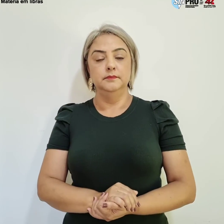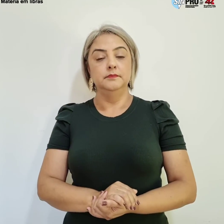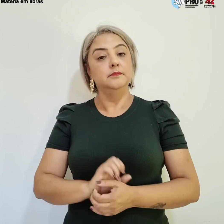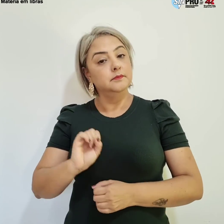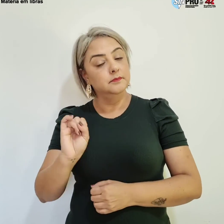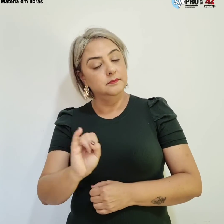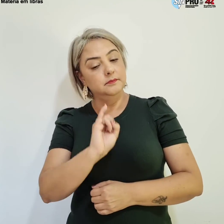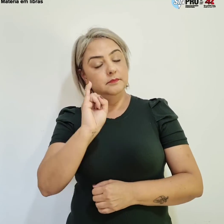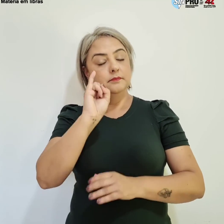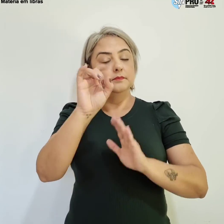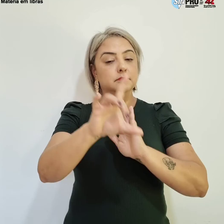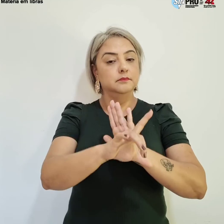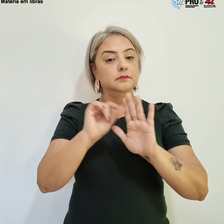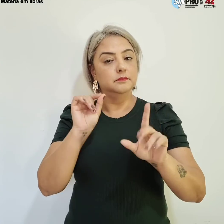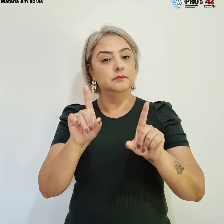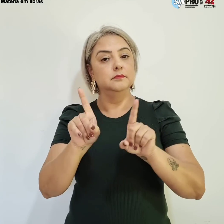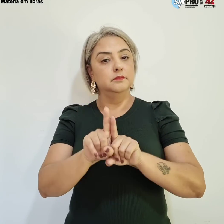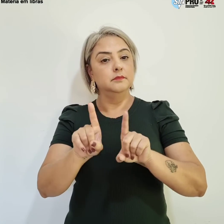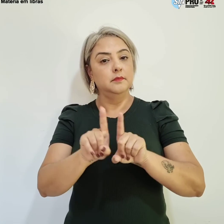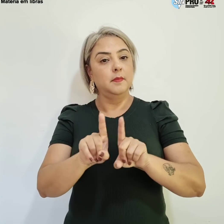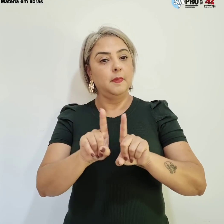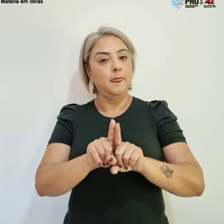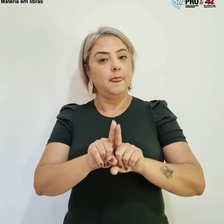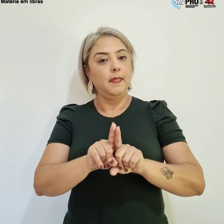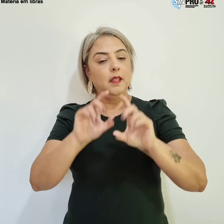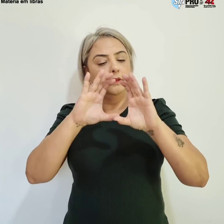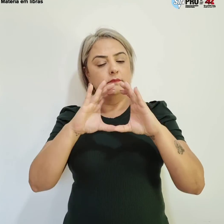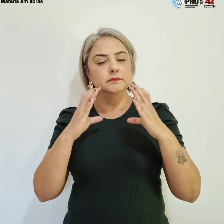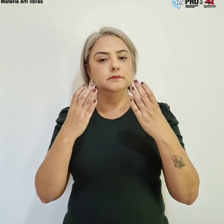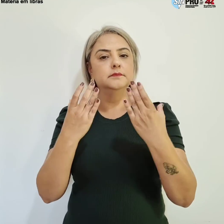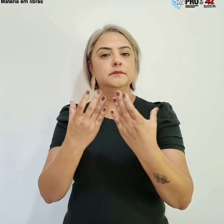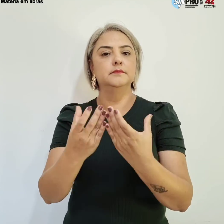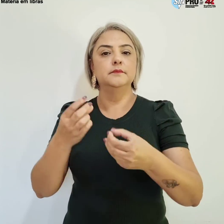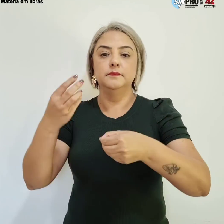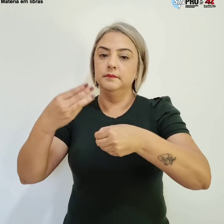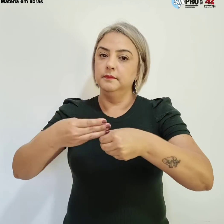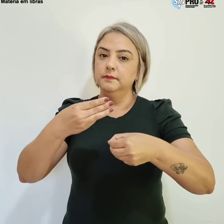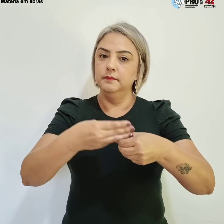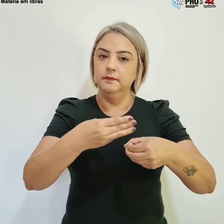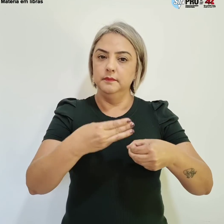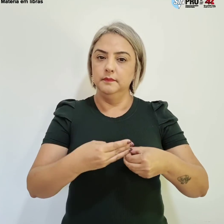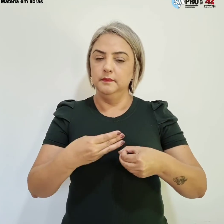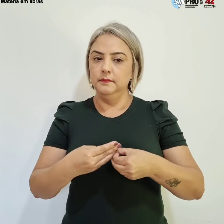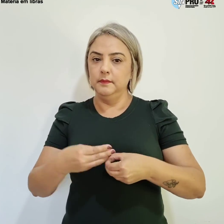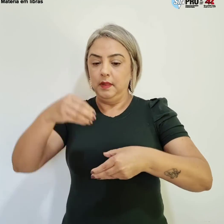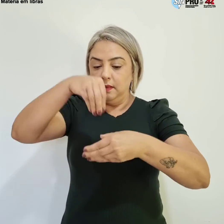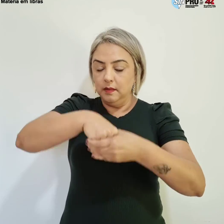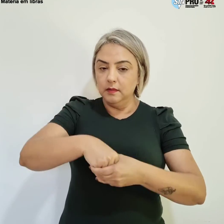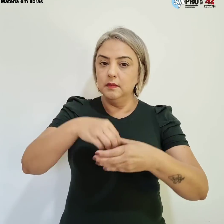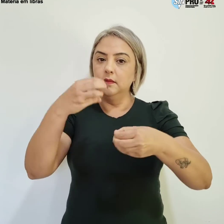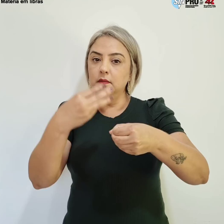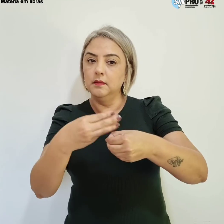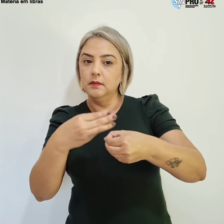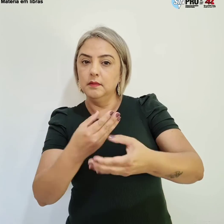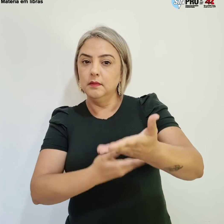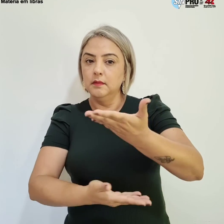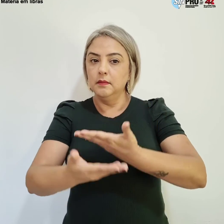Importante destacar também que as conferências municipais, intermunicipais,